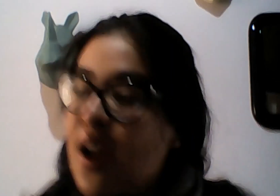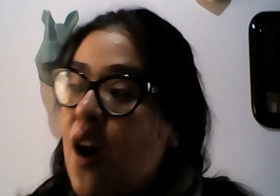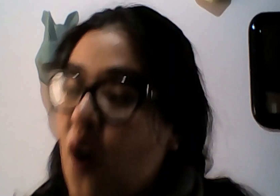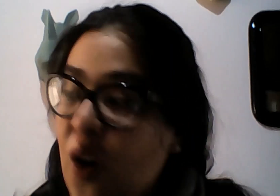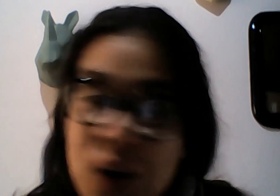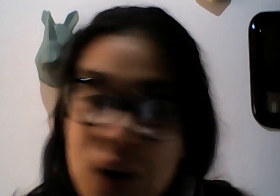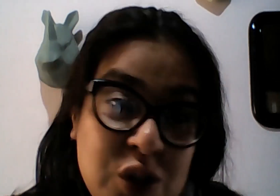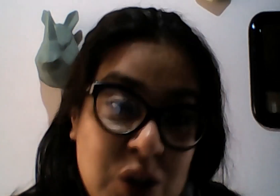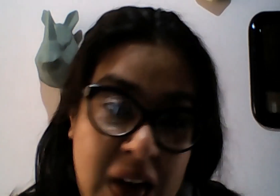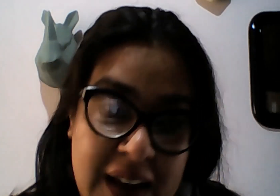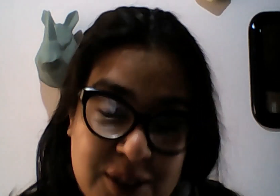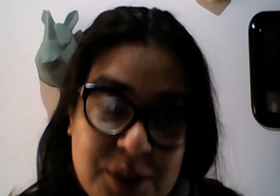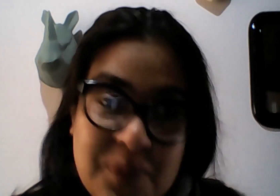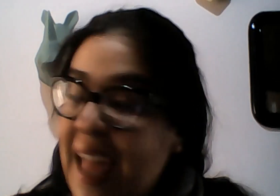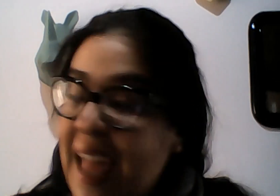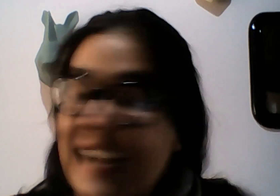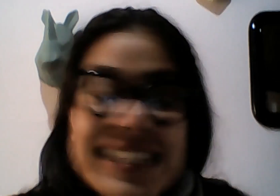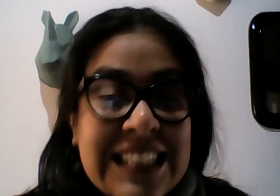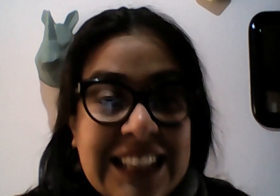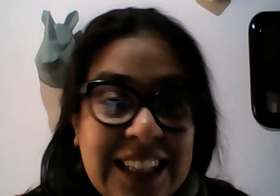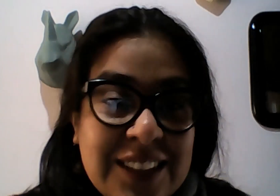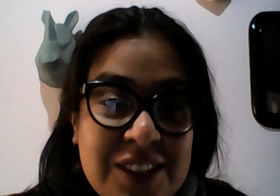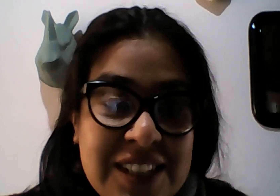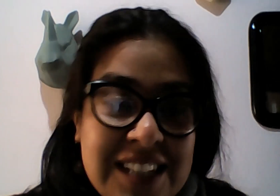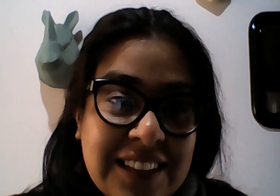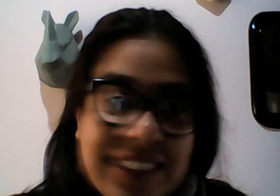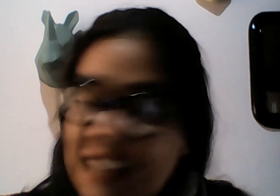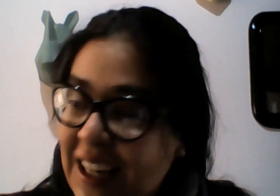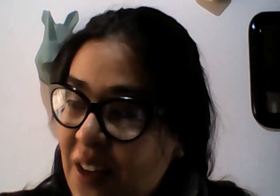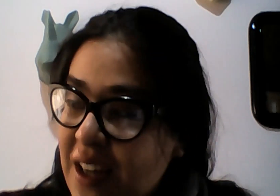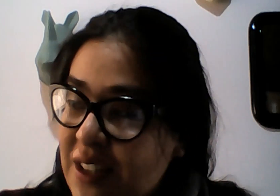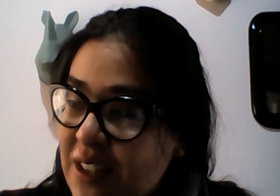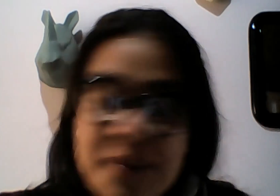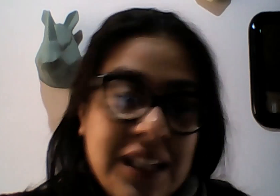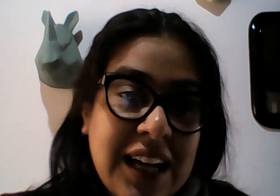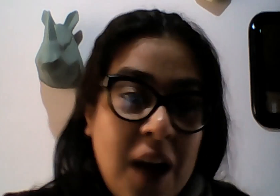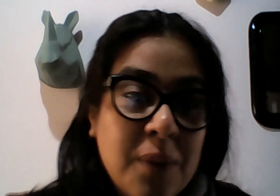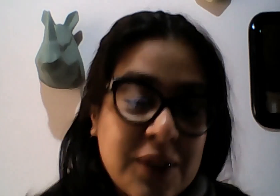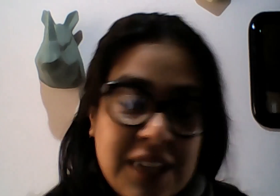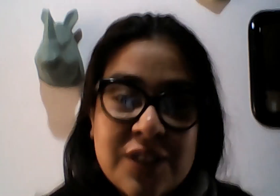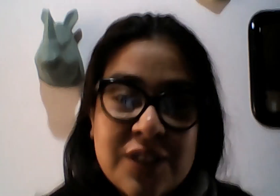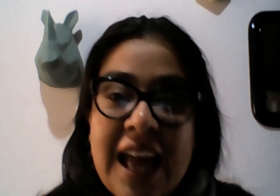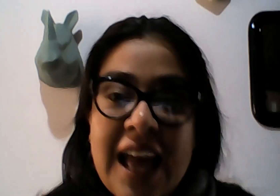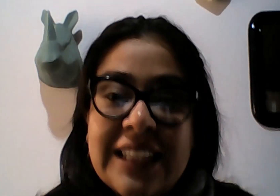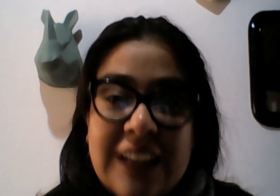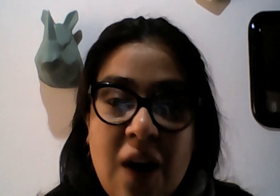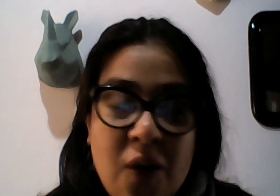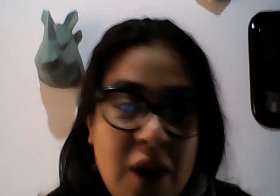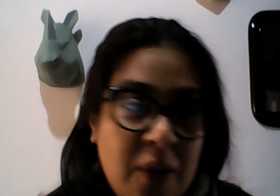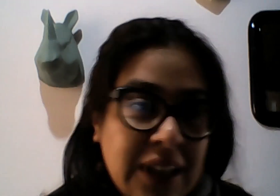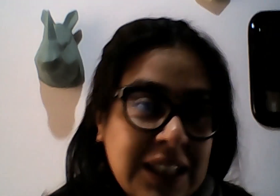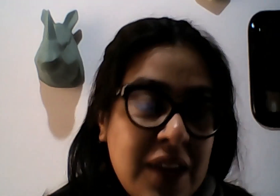comunidad con los ciudadanos. En ese sentido, entonces, desde el área de educación hemos liderado procesos de